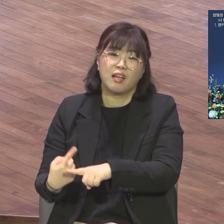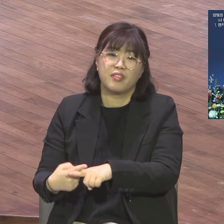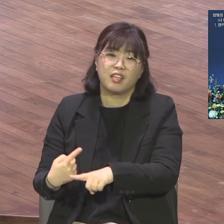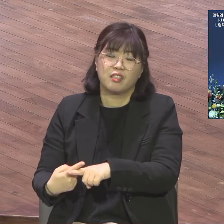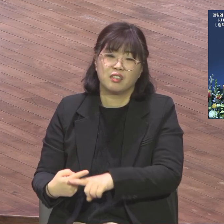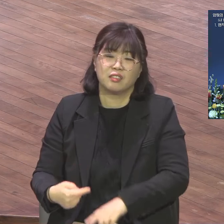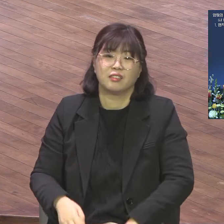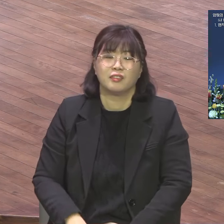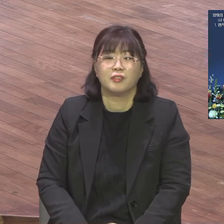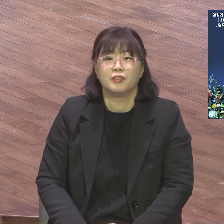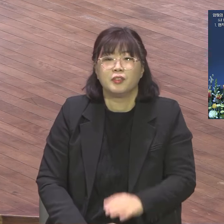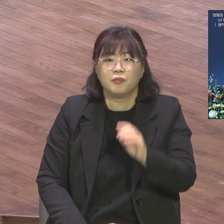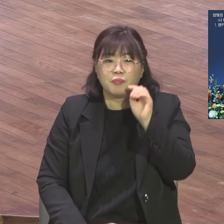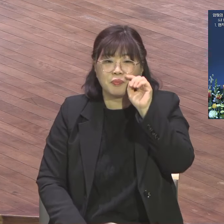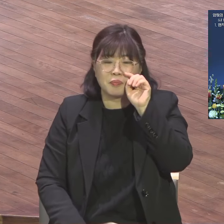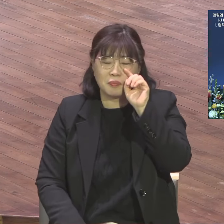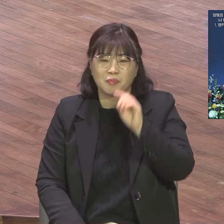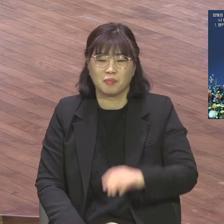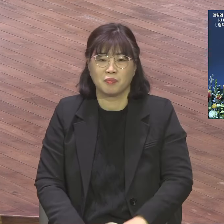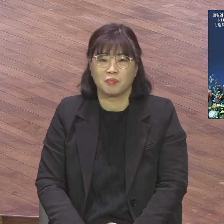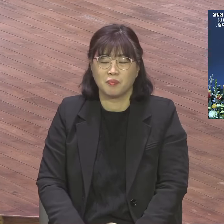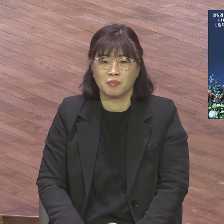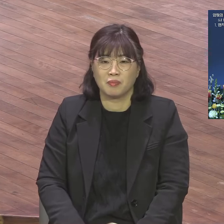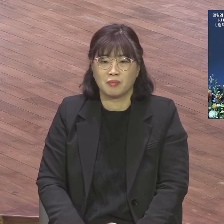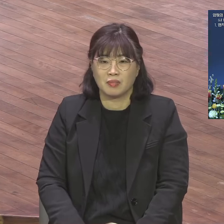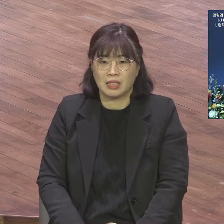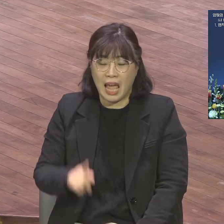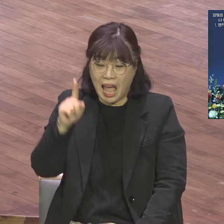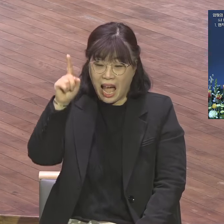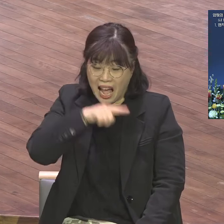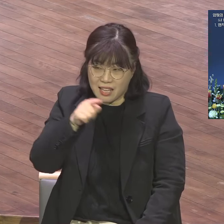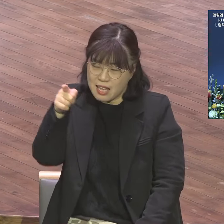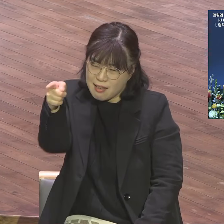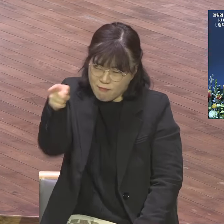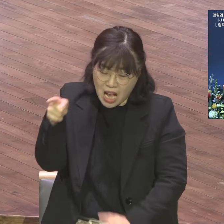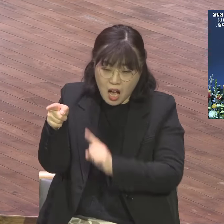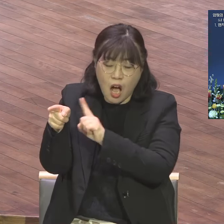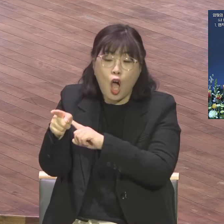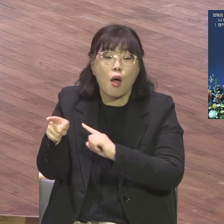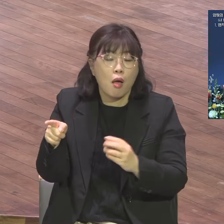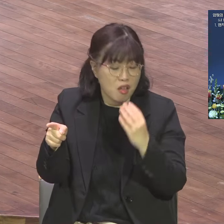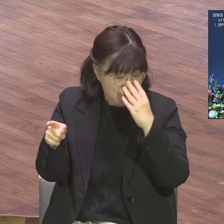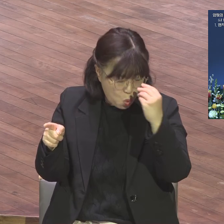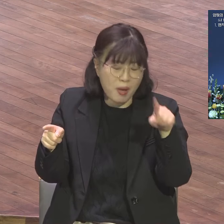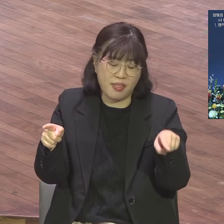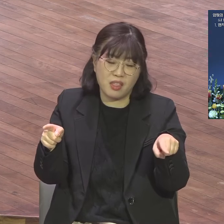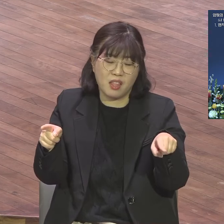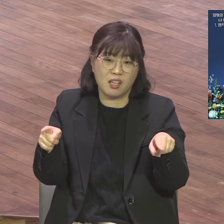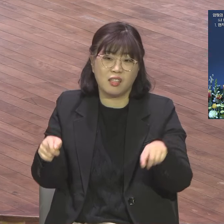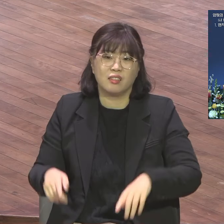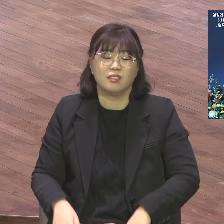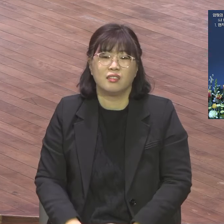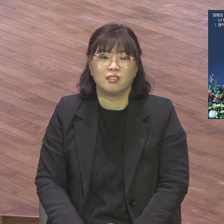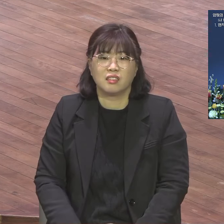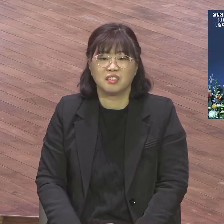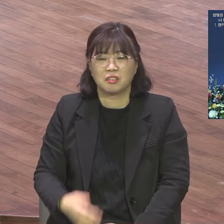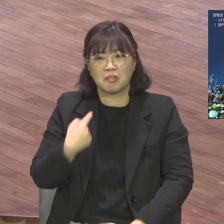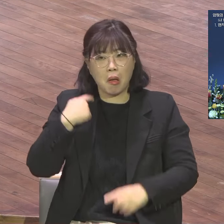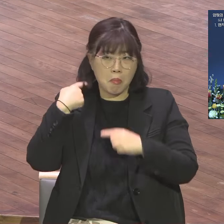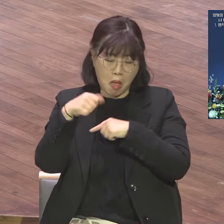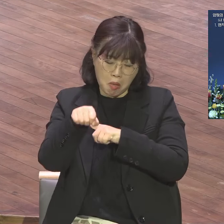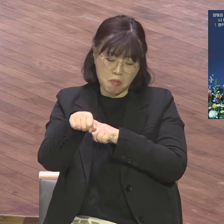최대의 악이다. 이 교만한 사람들은요, 여러분 모습 교만하다는 게 뭐 목에 힘을 주서 교만 그거